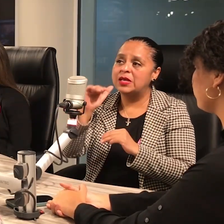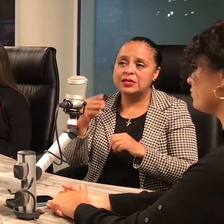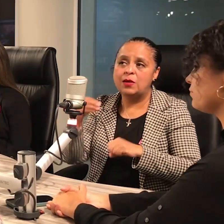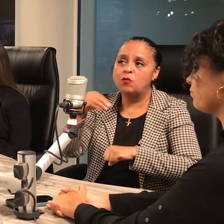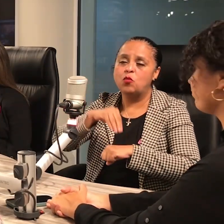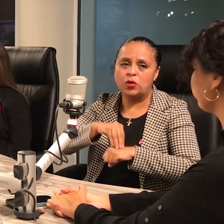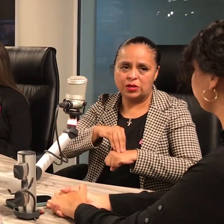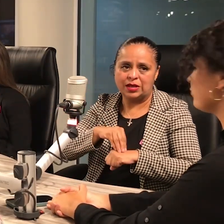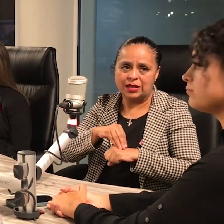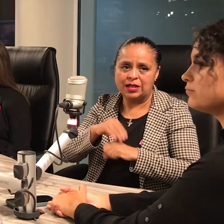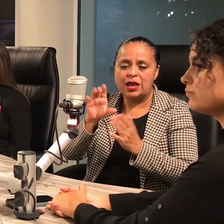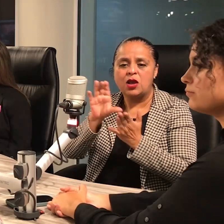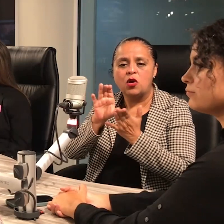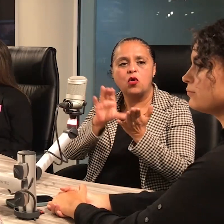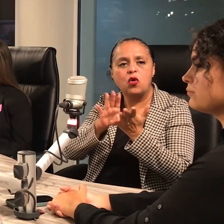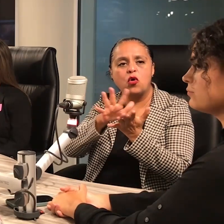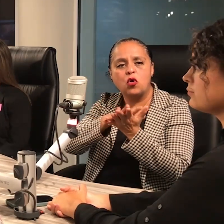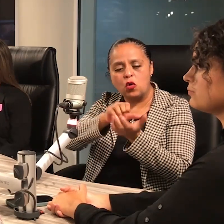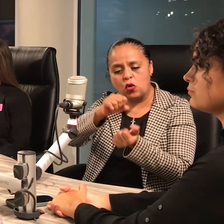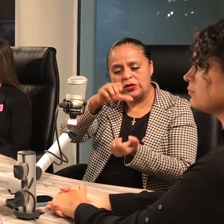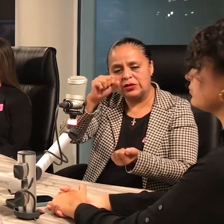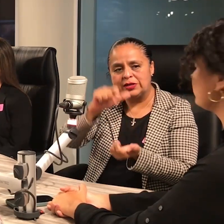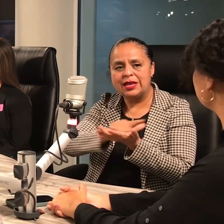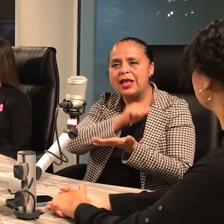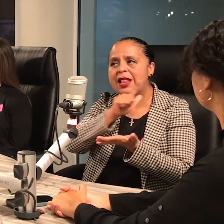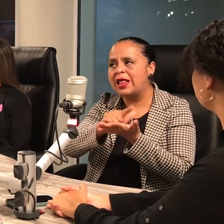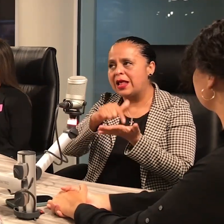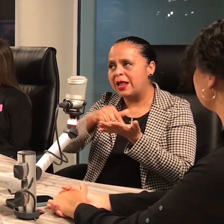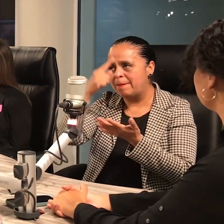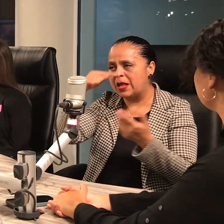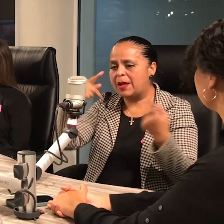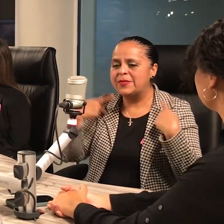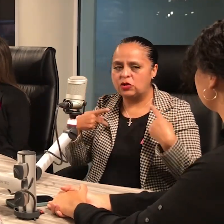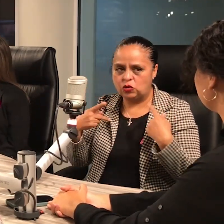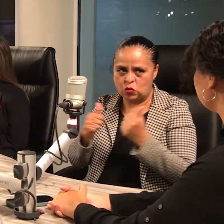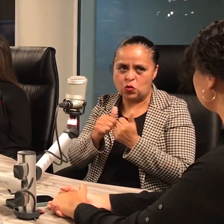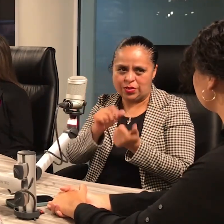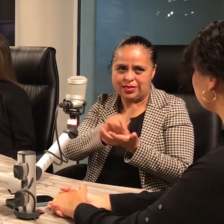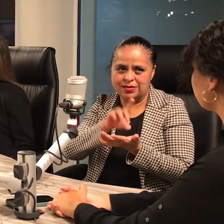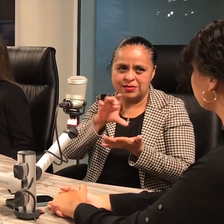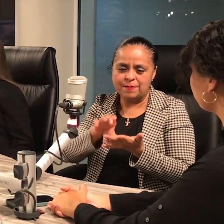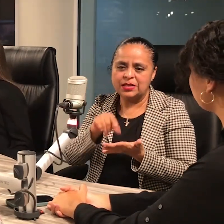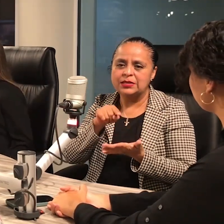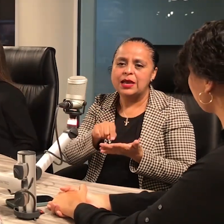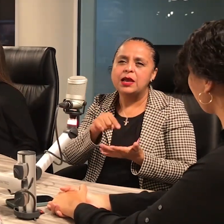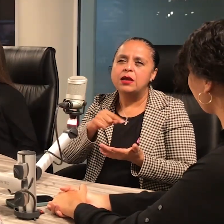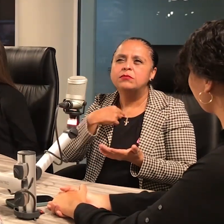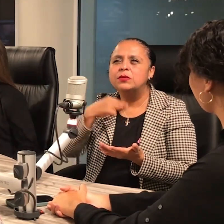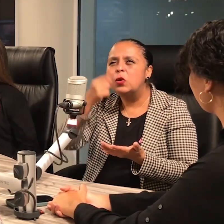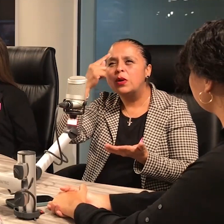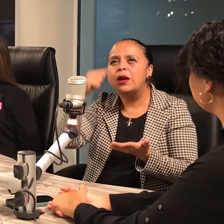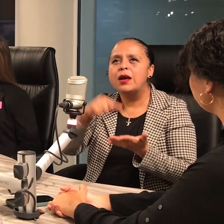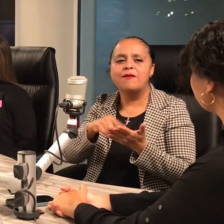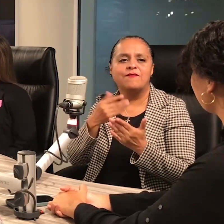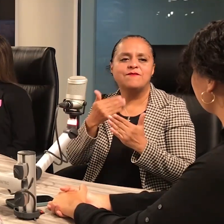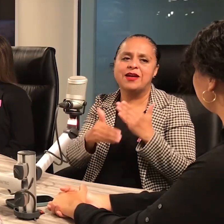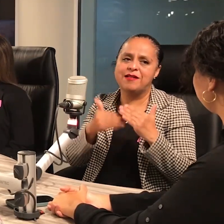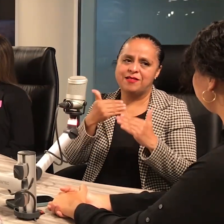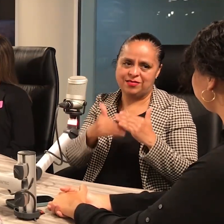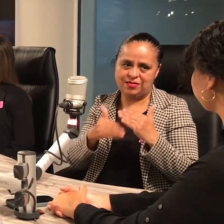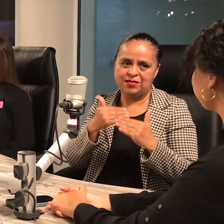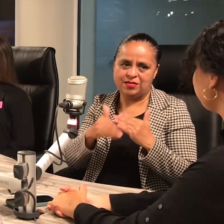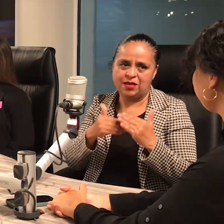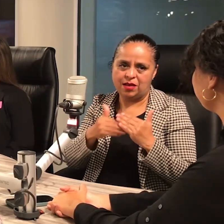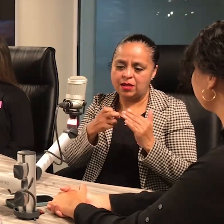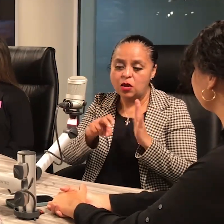tanto en la Constitución como en esta ley para personas con discapacidad. Entonces creo que sí hace falta que en